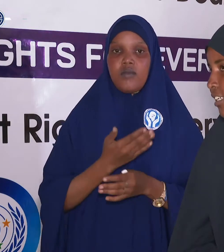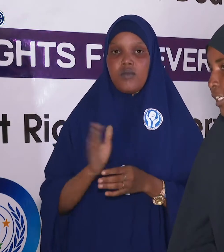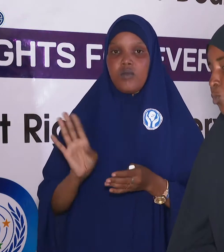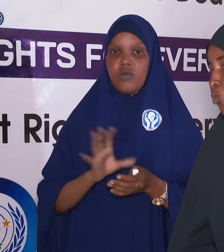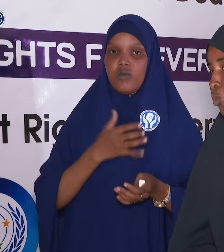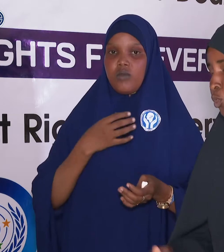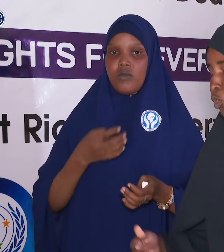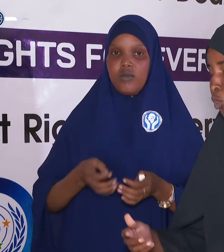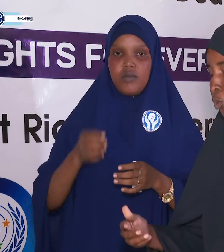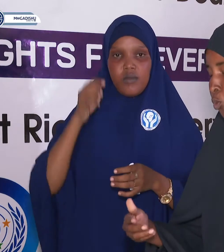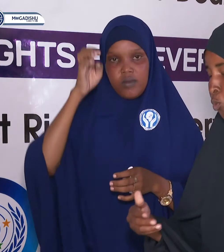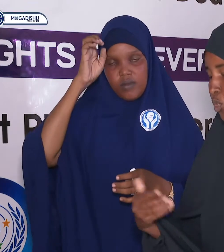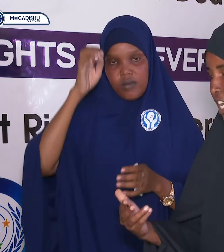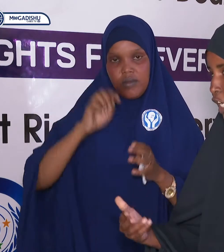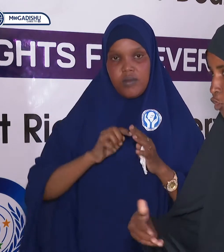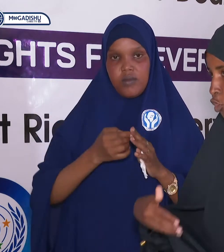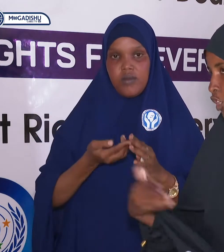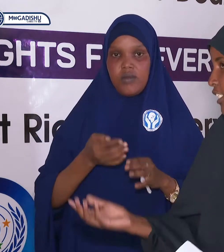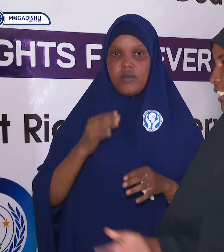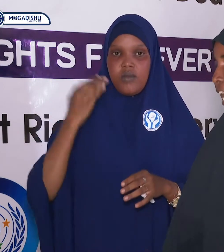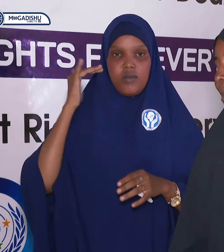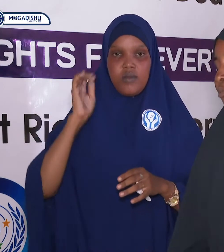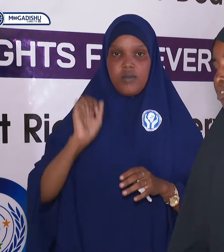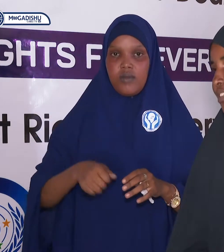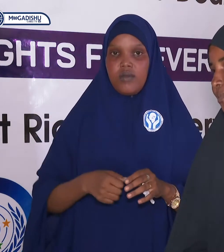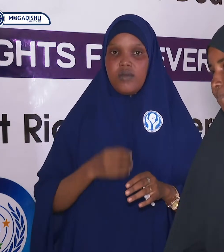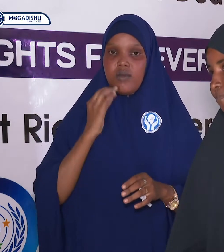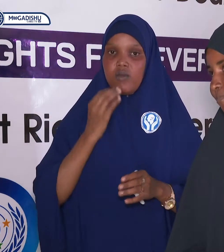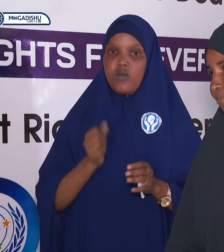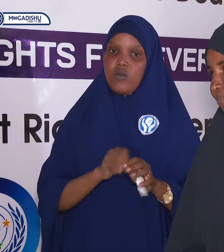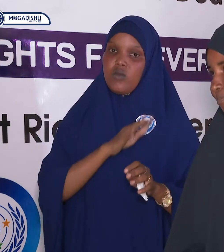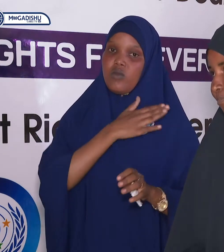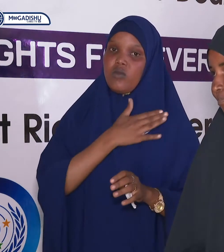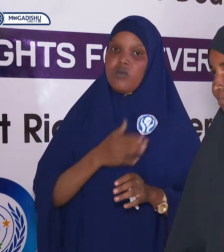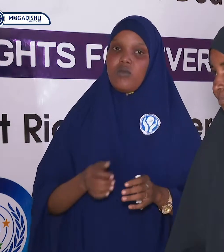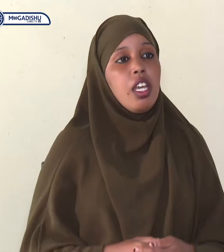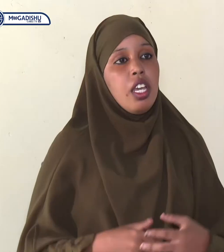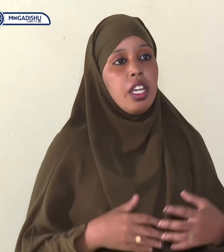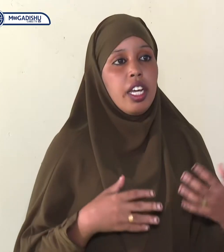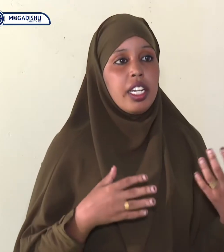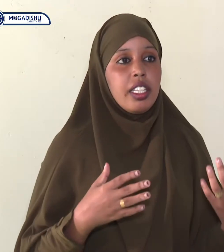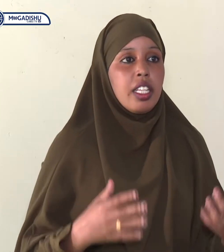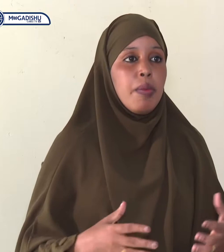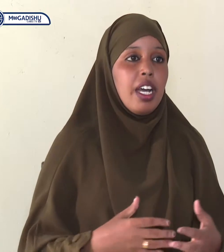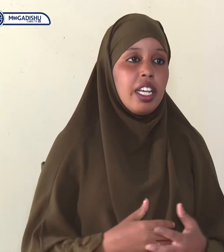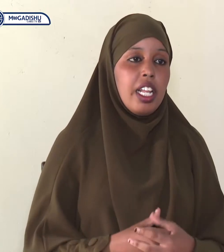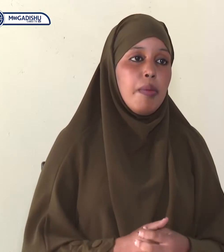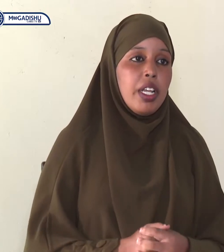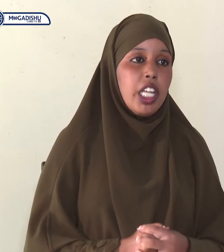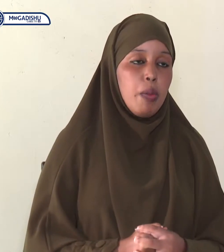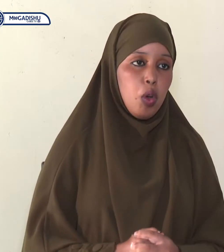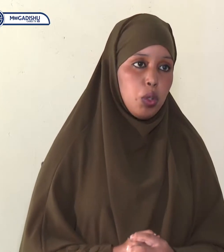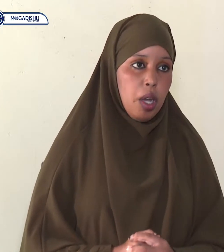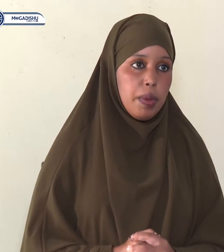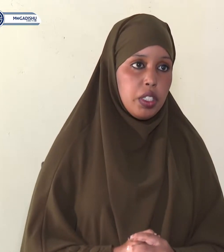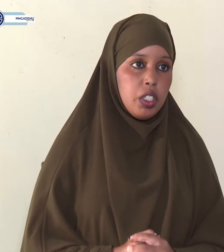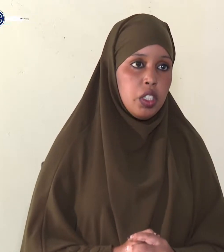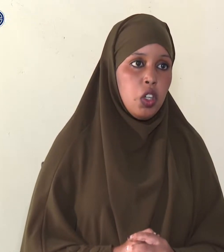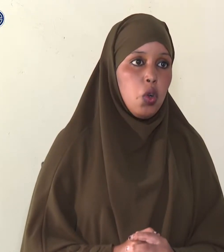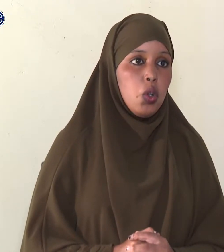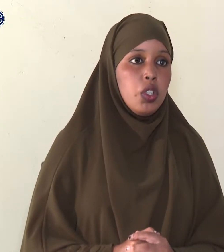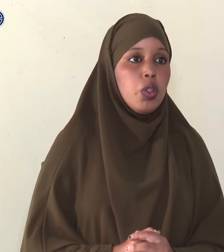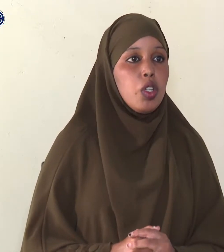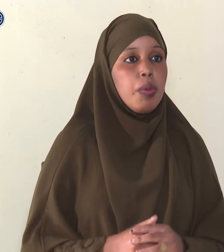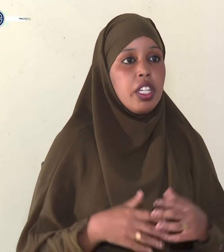si ay ugu saacido shaqa abuurista ardayda maqal kala maadaama ood wax